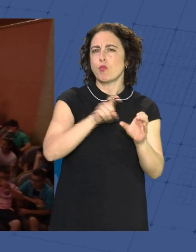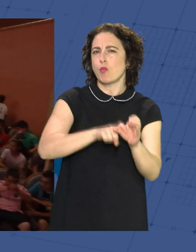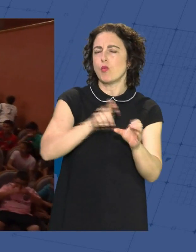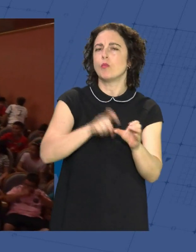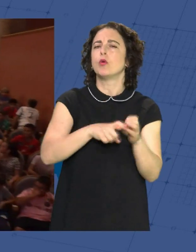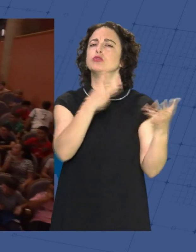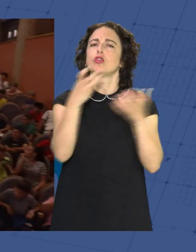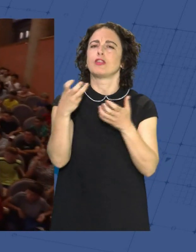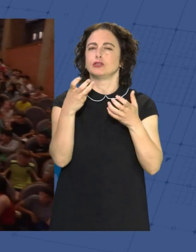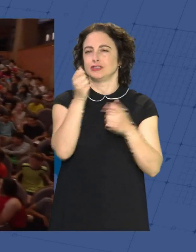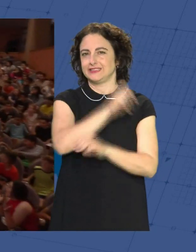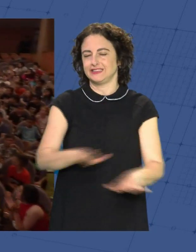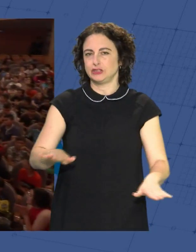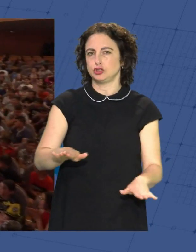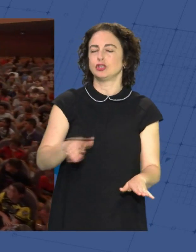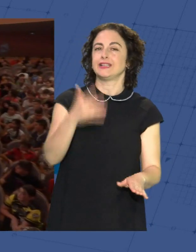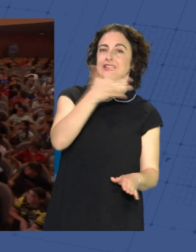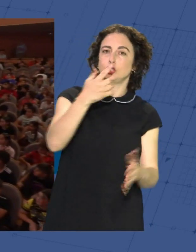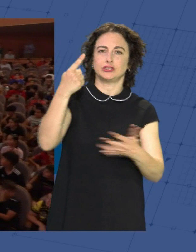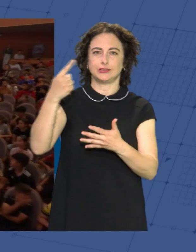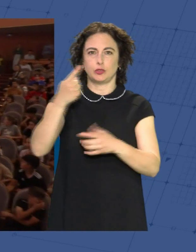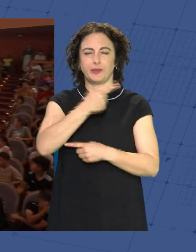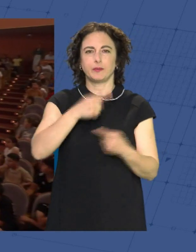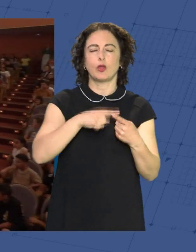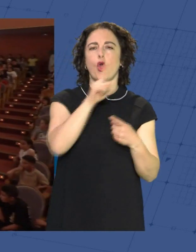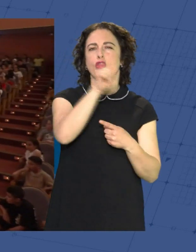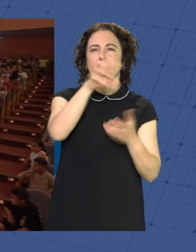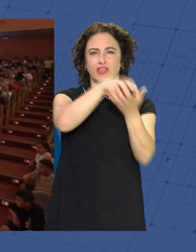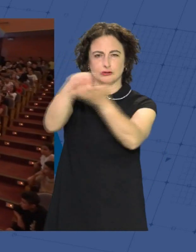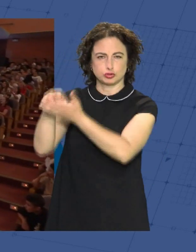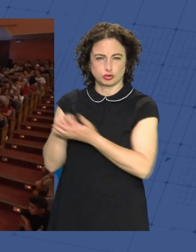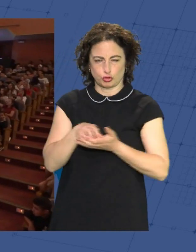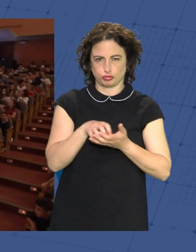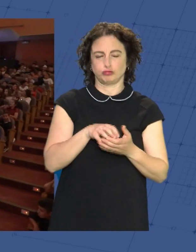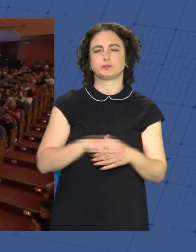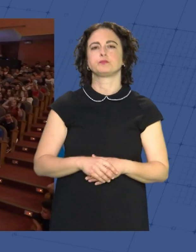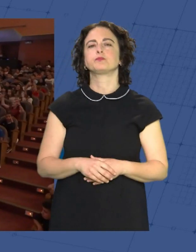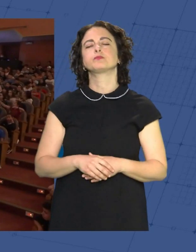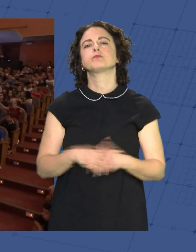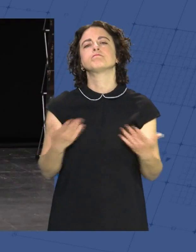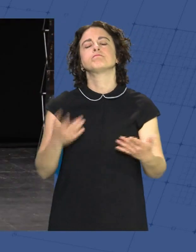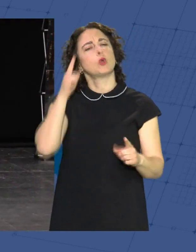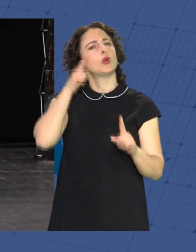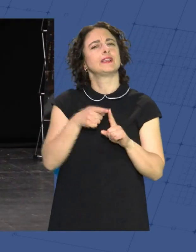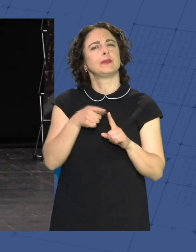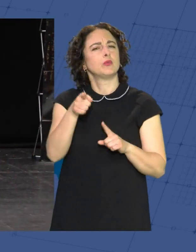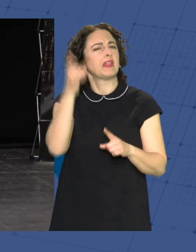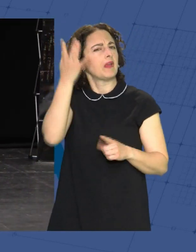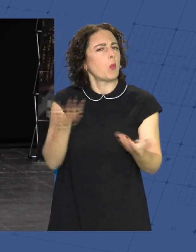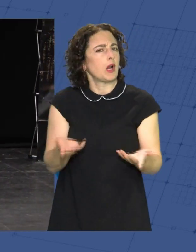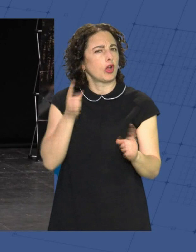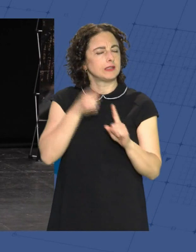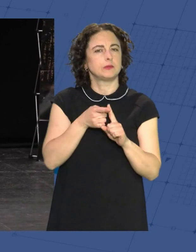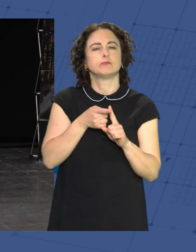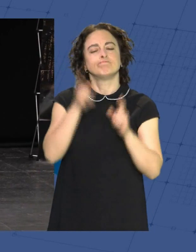más de 800 niños de quinto y sexto de primaria de 11 centros educativos de la capital. El objetivo de esta iniciativa es el